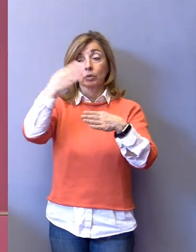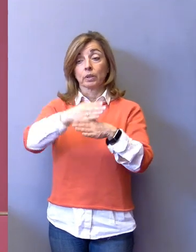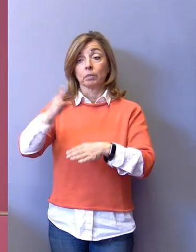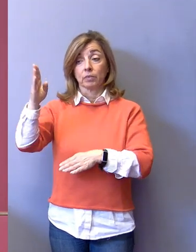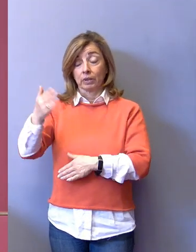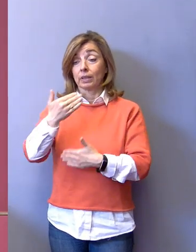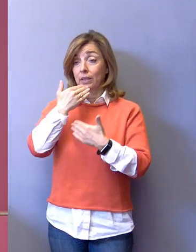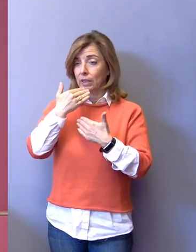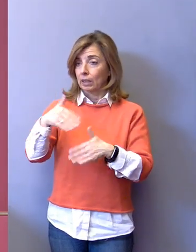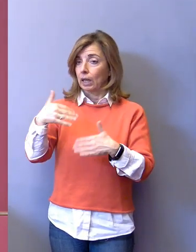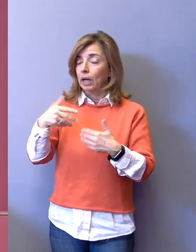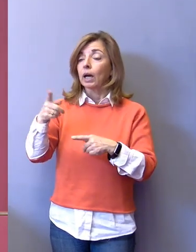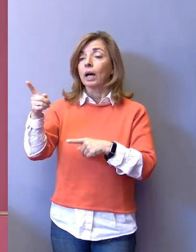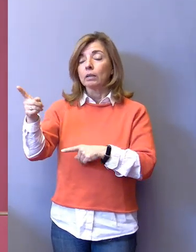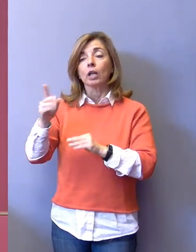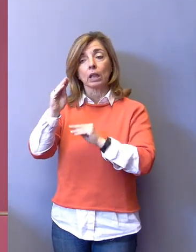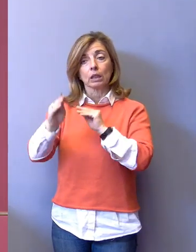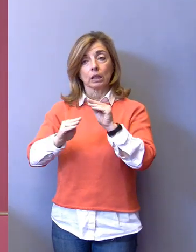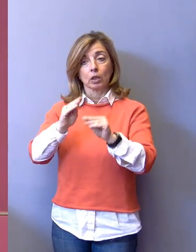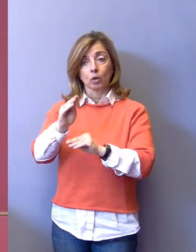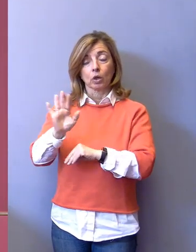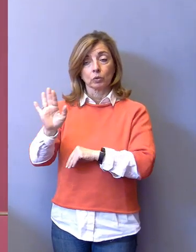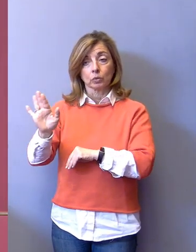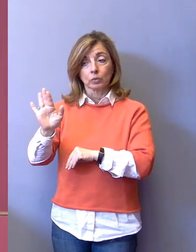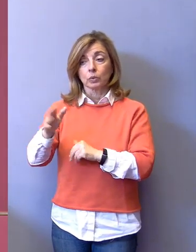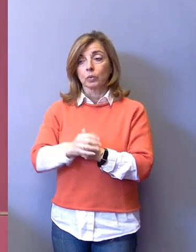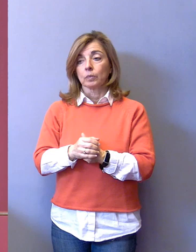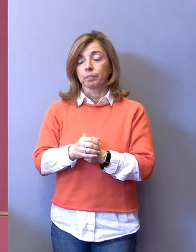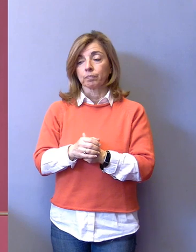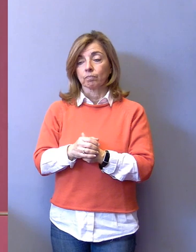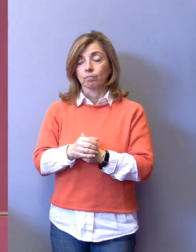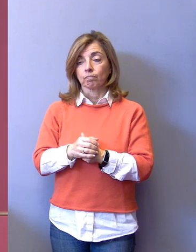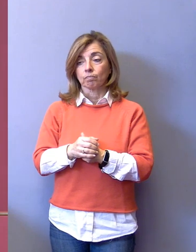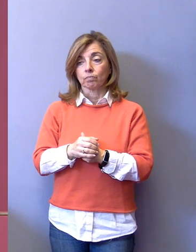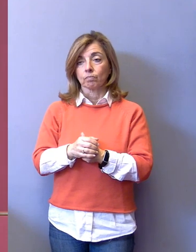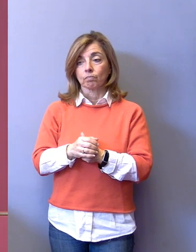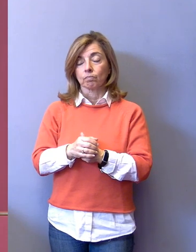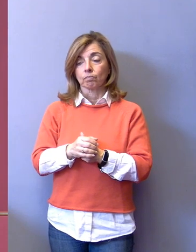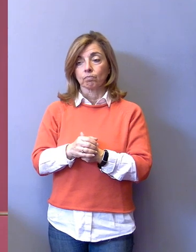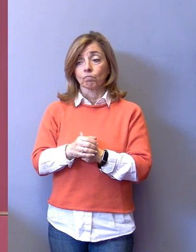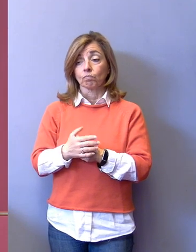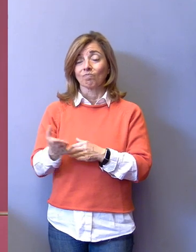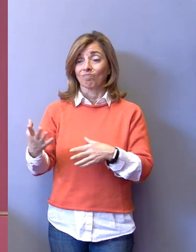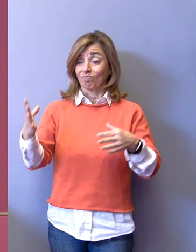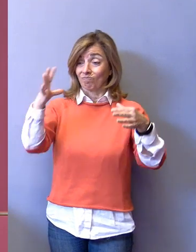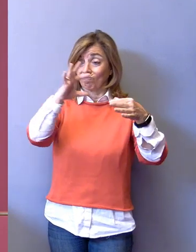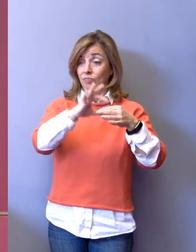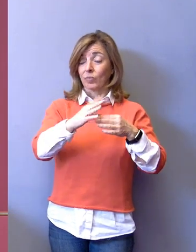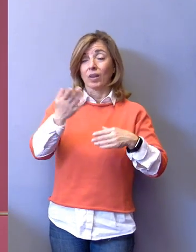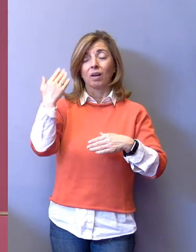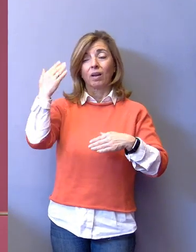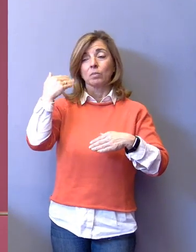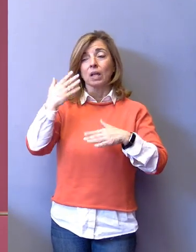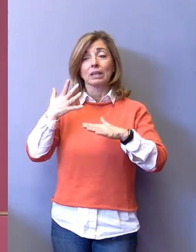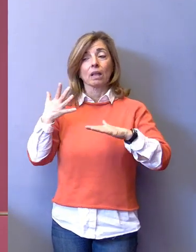per avere posto Questa interrogazione che ci riporta a quello che a mio personale avviso è stato l'intervento